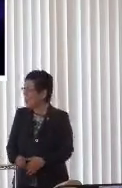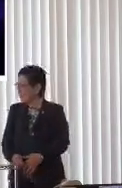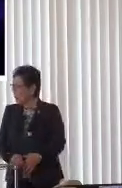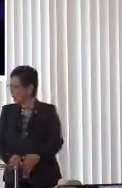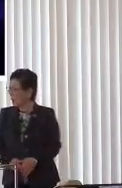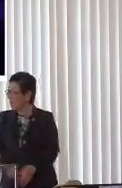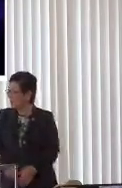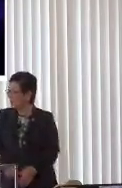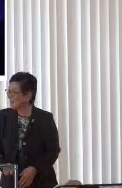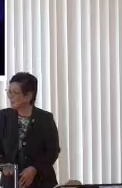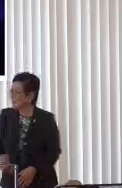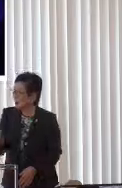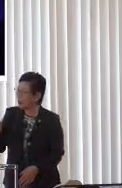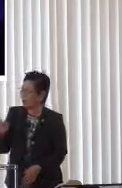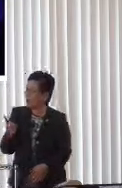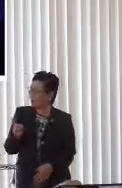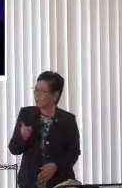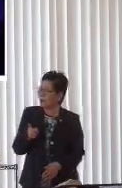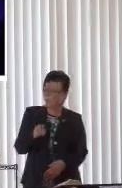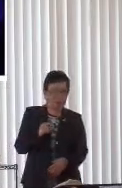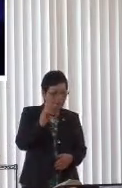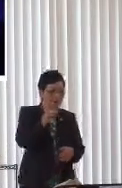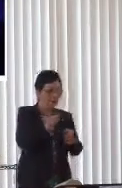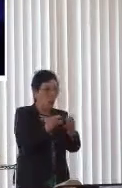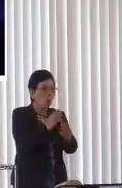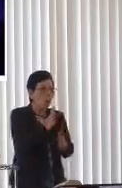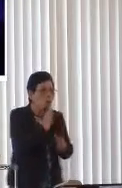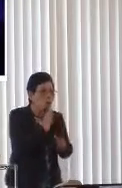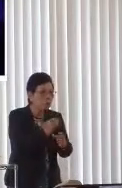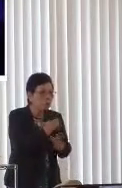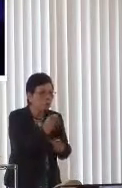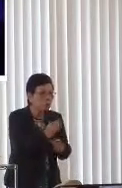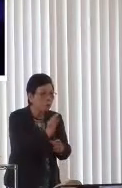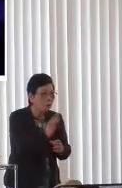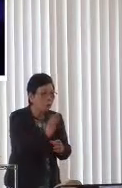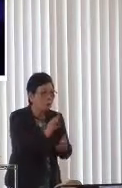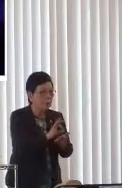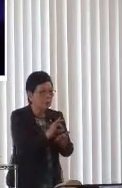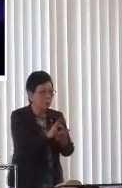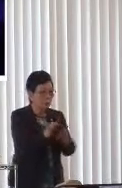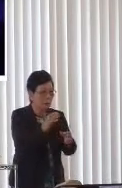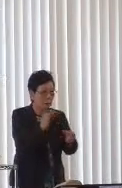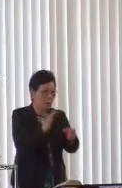つけるんですよ。でちょっとこれ黒くなってますね、使用感が若干ある、